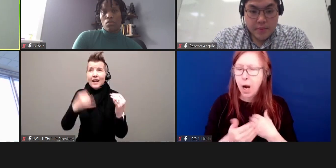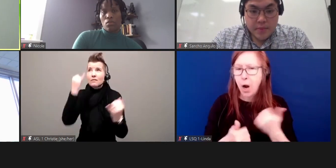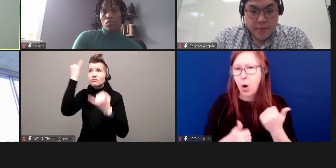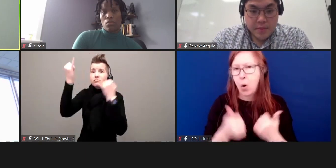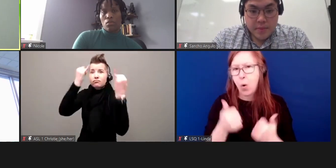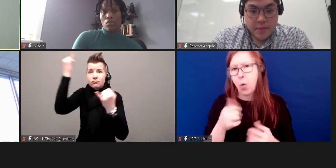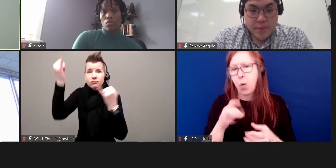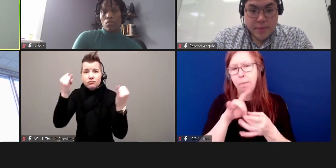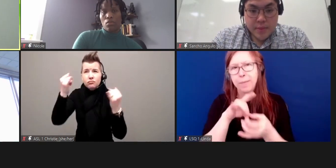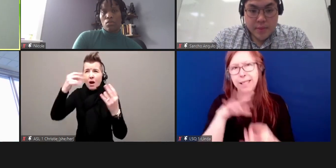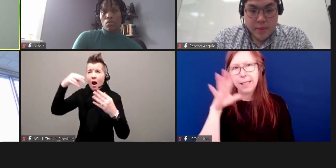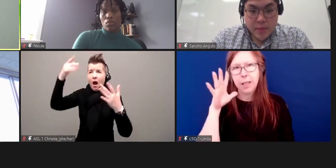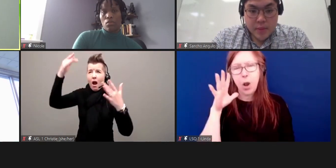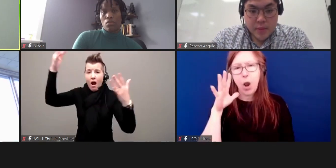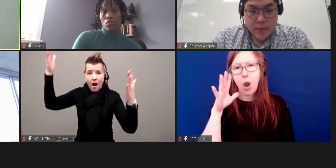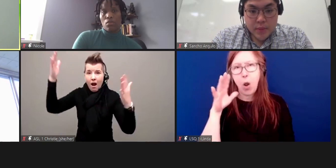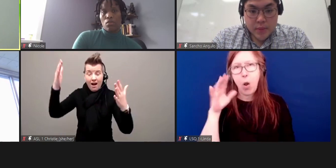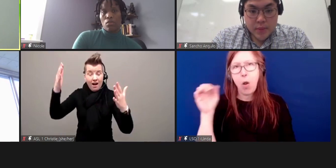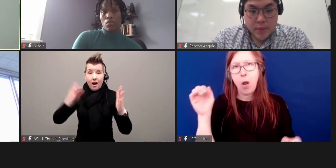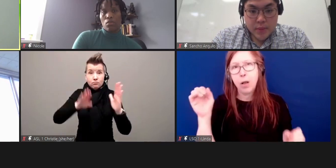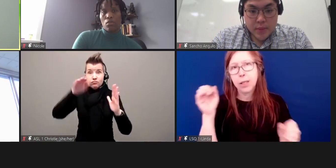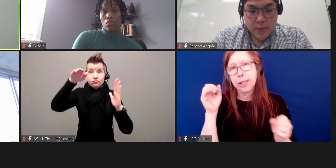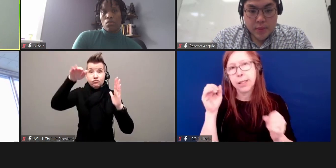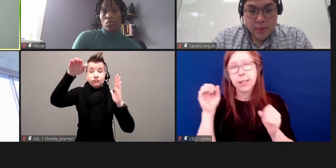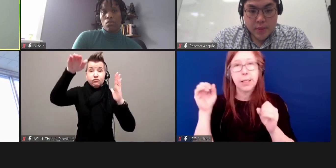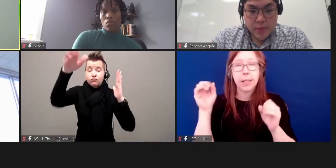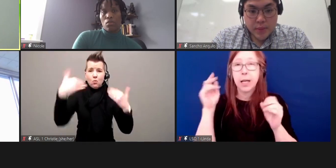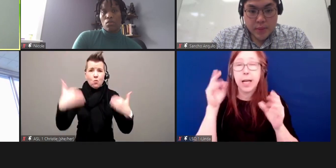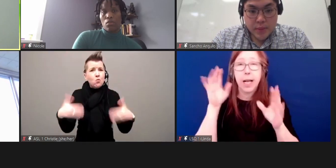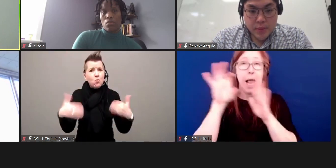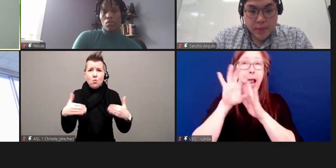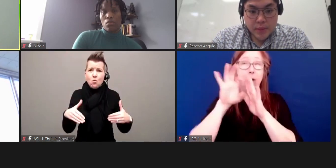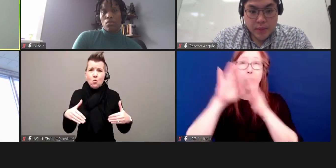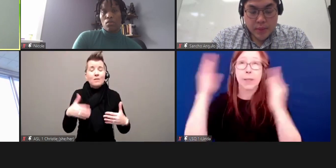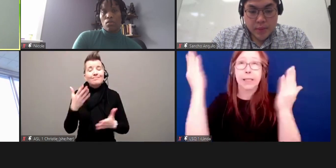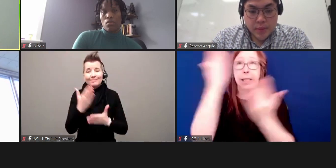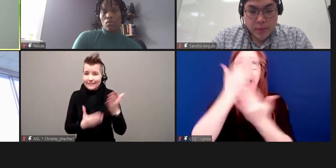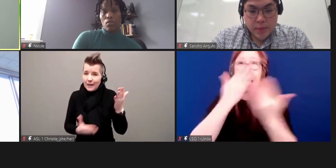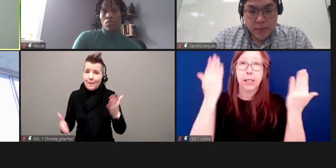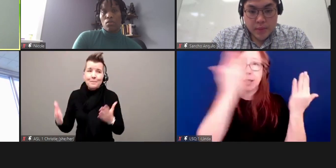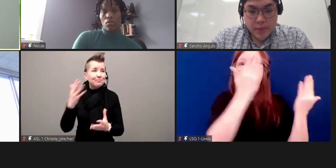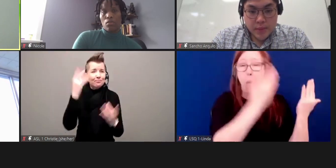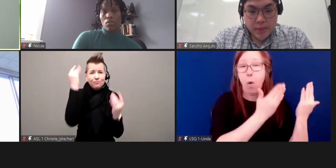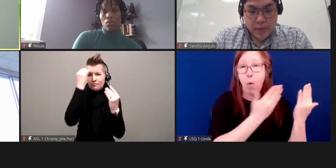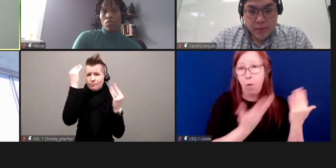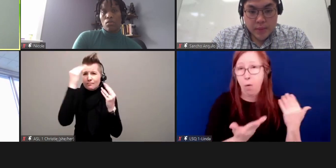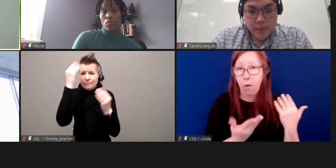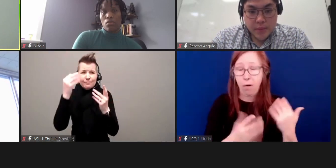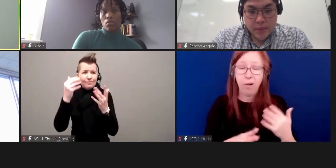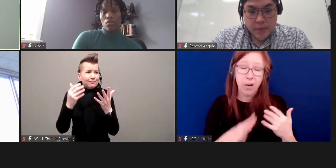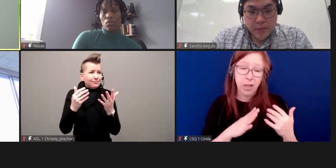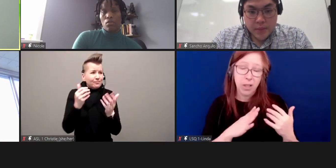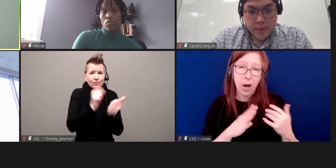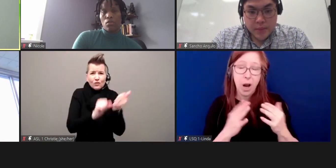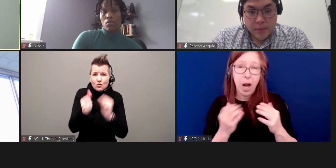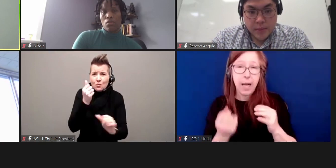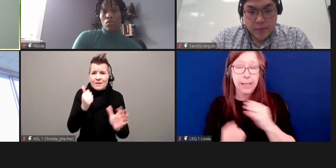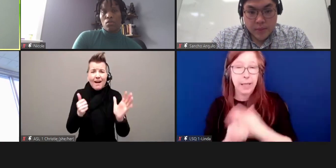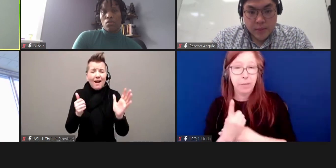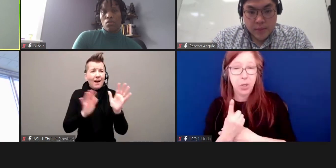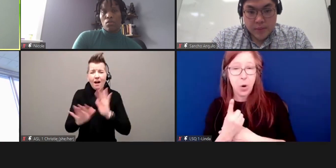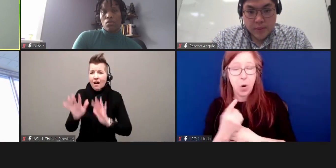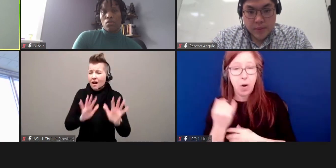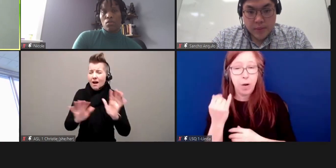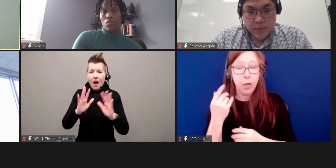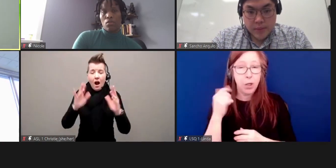psychose, aux délusions, aux hallucinations. Il y a des symptômes, des idéations suicidaires liées